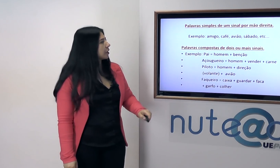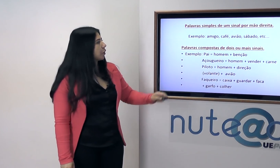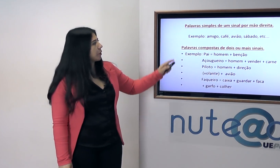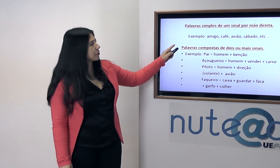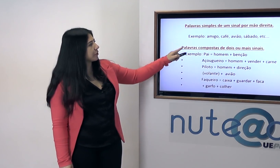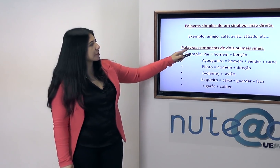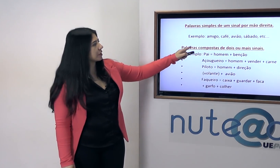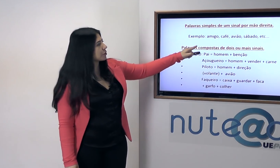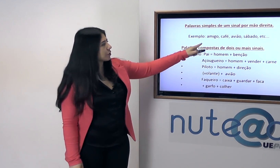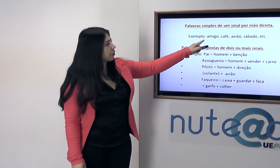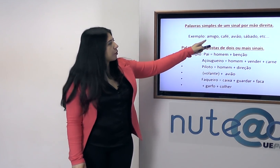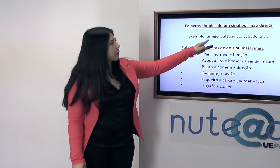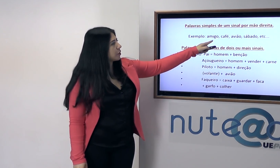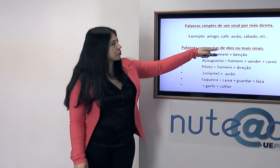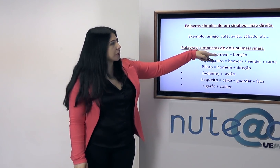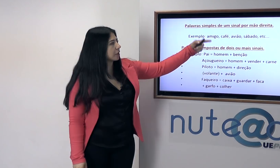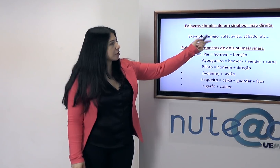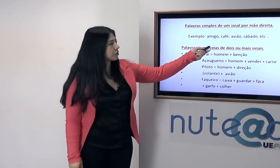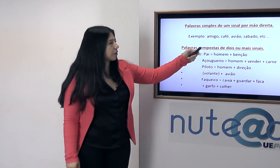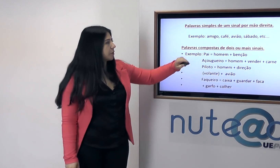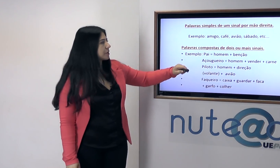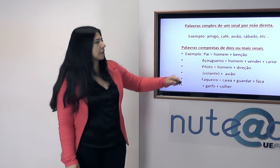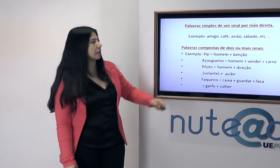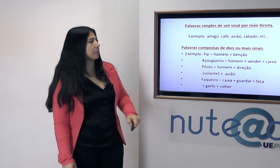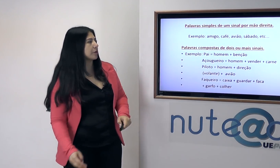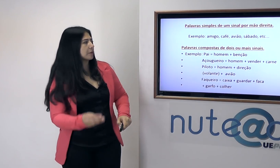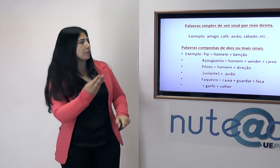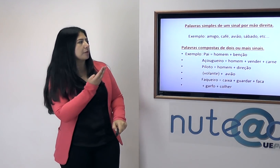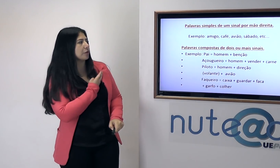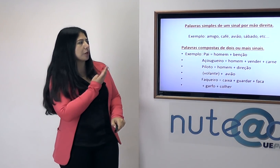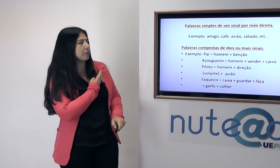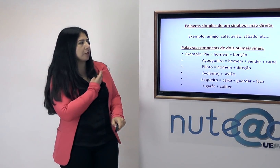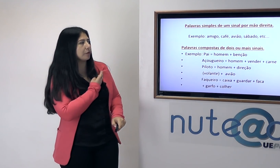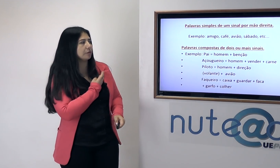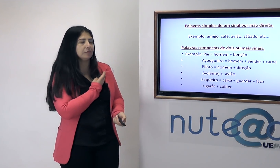que eu posso fazer só com a mão direita ou só com a mão esquerda. Por exemplo, sinal de amigo,